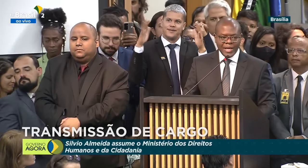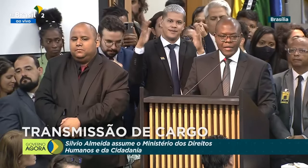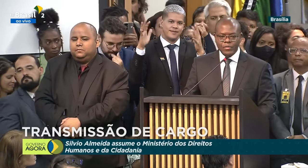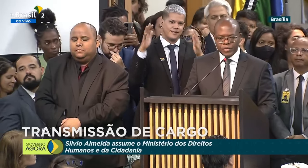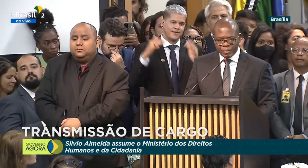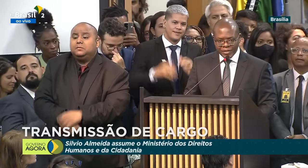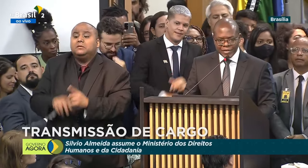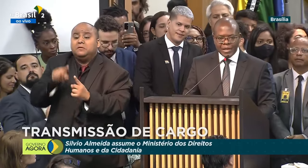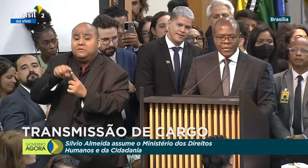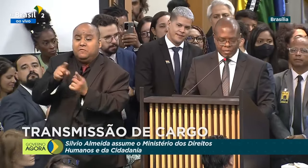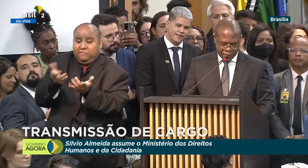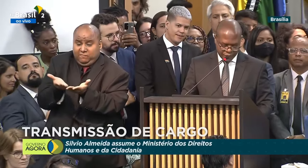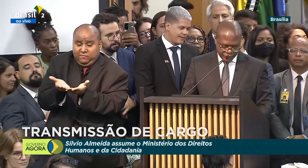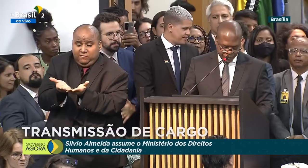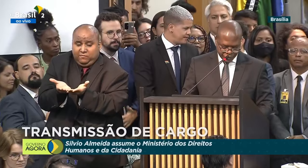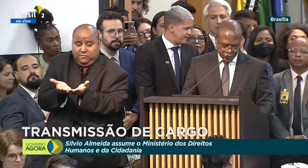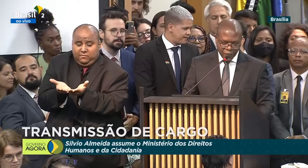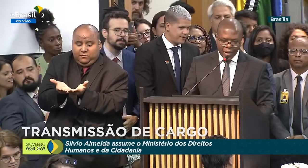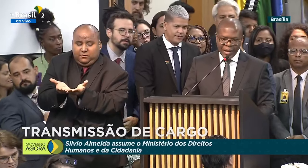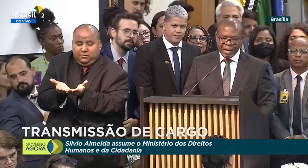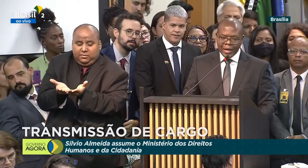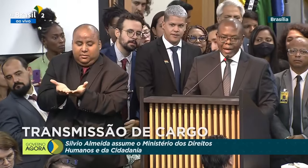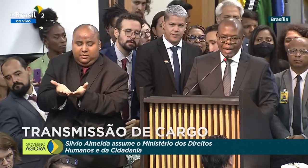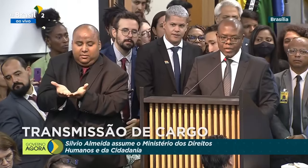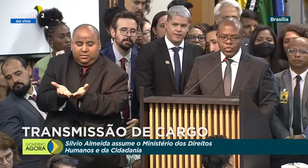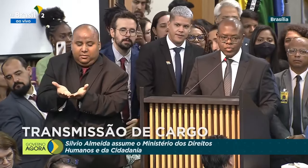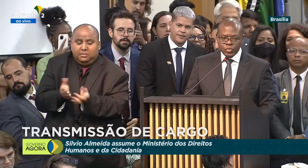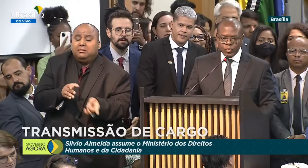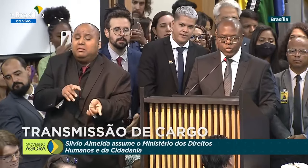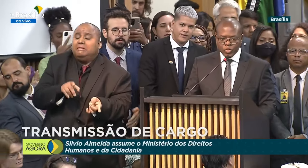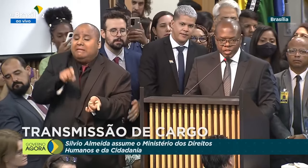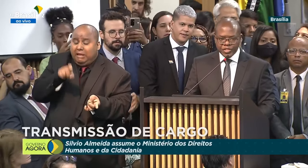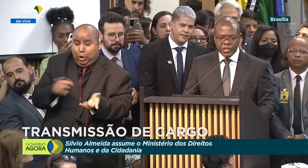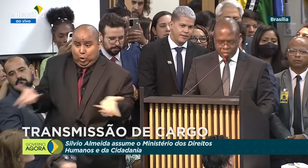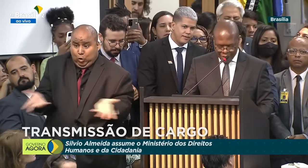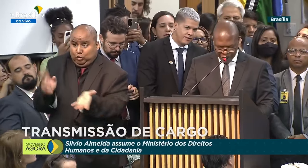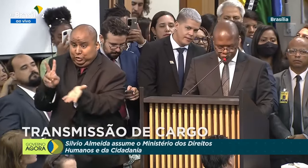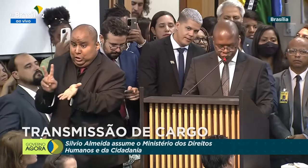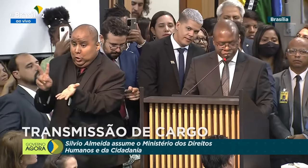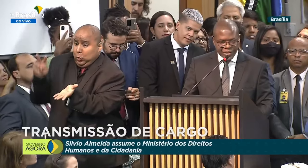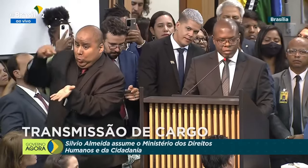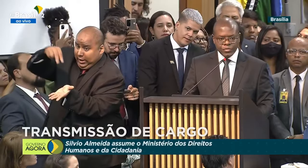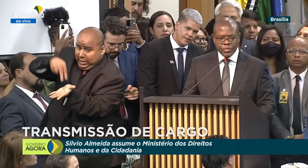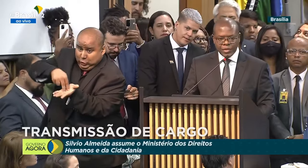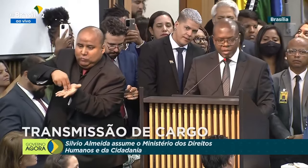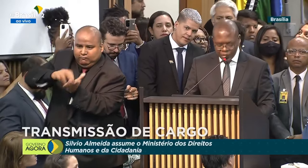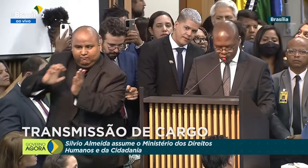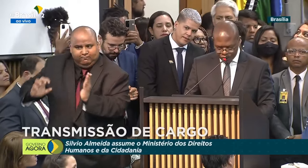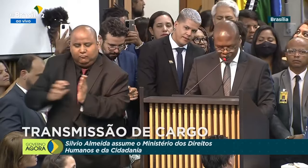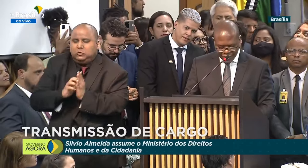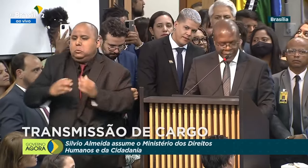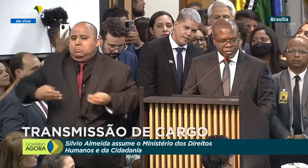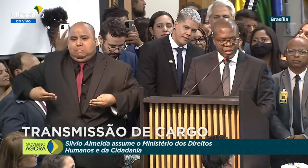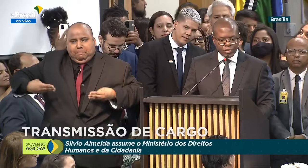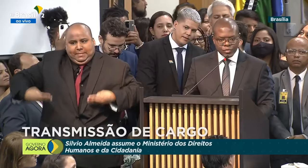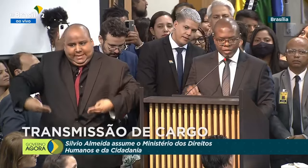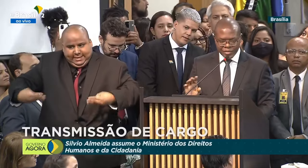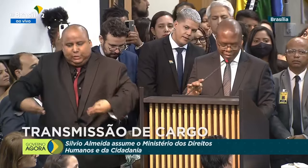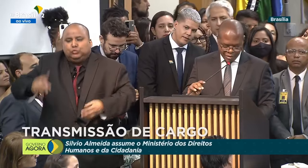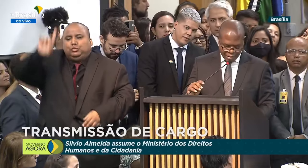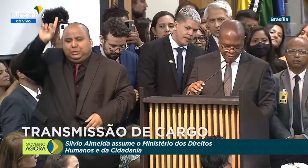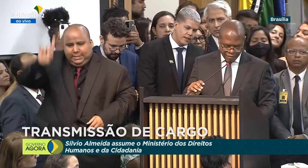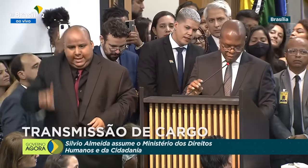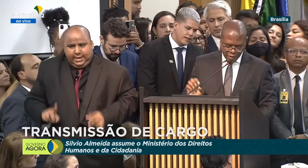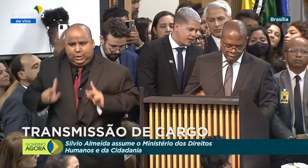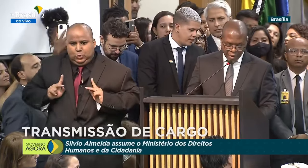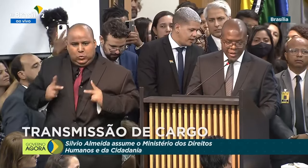prezados e prezados assumo hoje a função de Ministro de estado de direitos